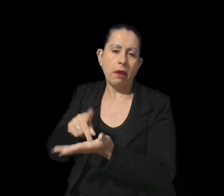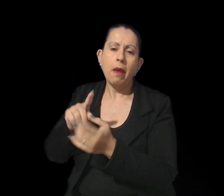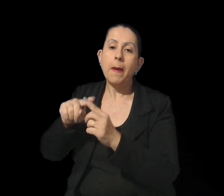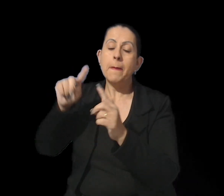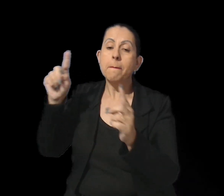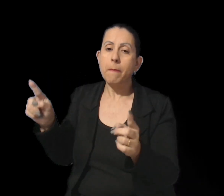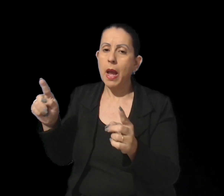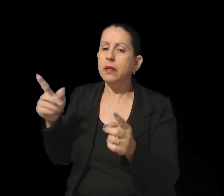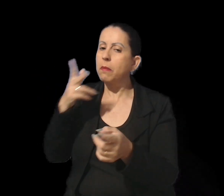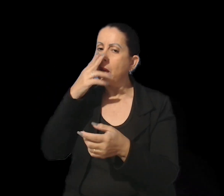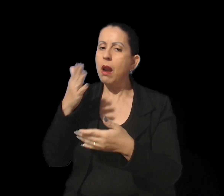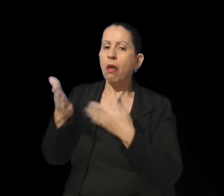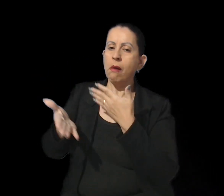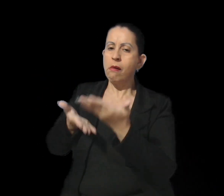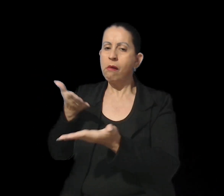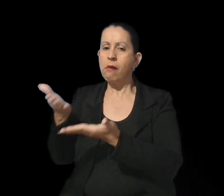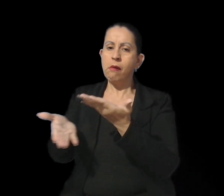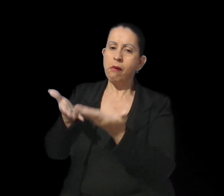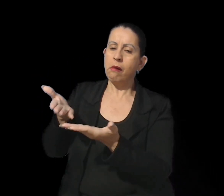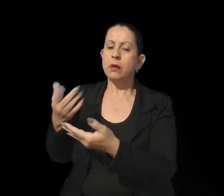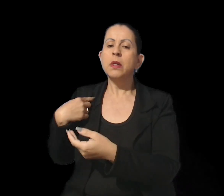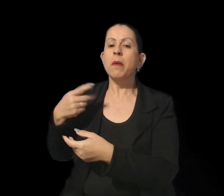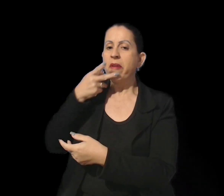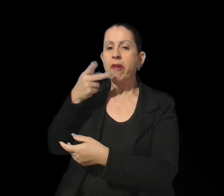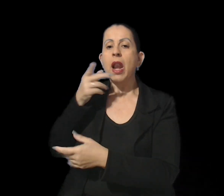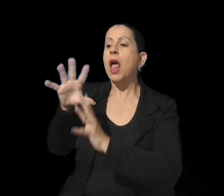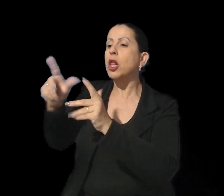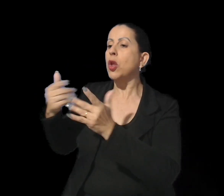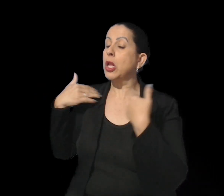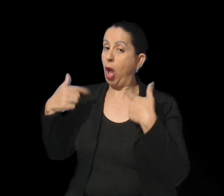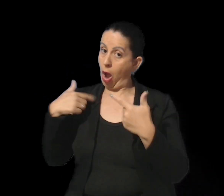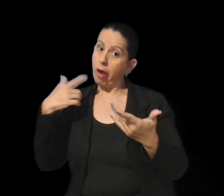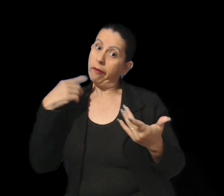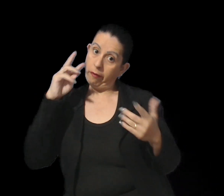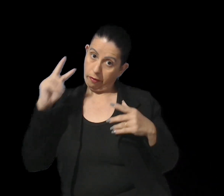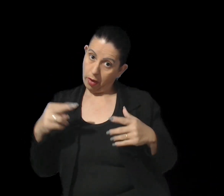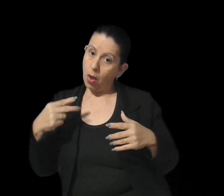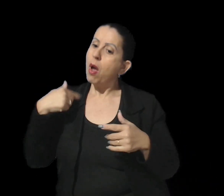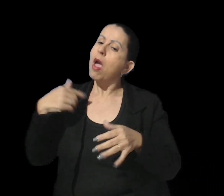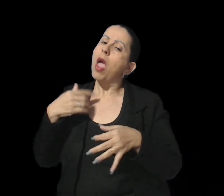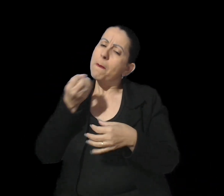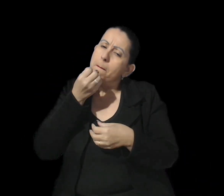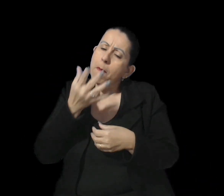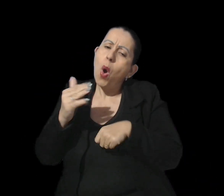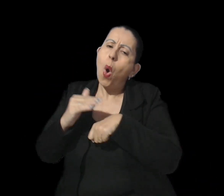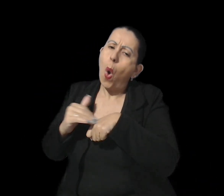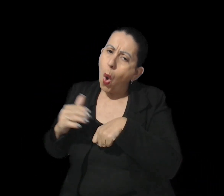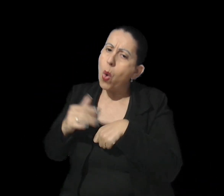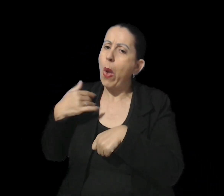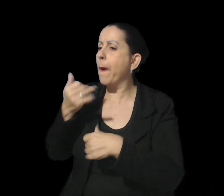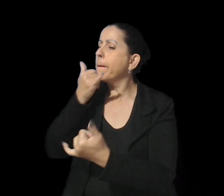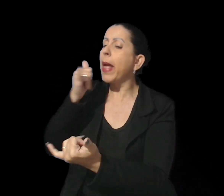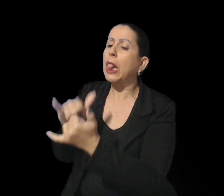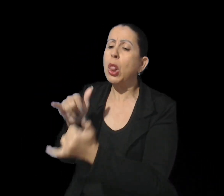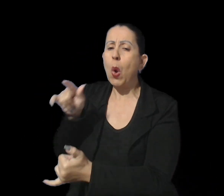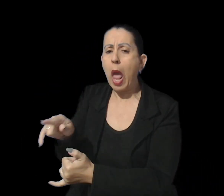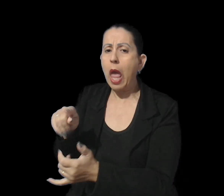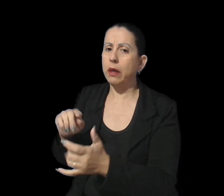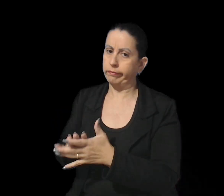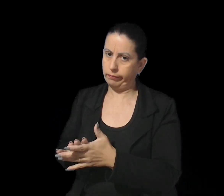com ostentação, a fim de poder dizer a todo mundo: vede como sou generoso? Em tais